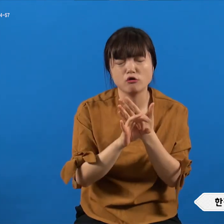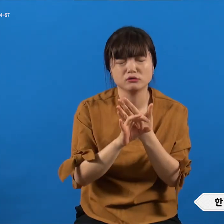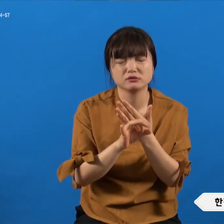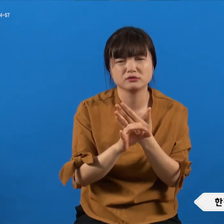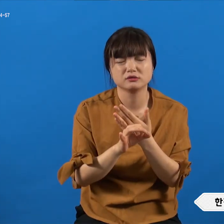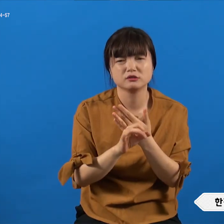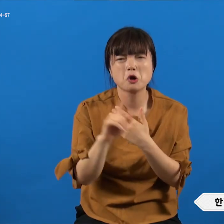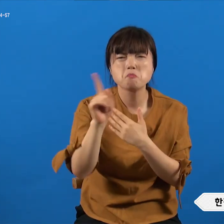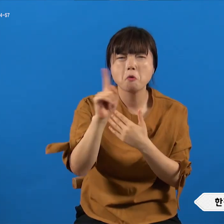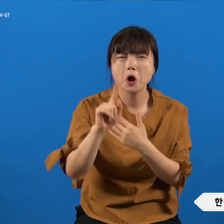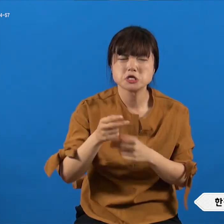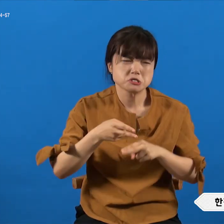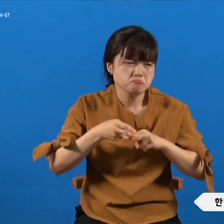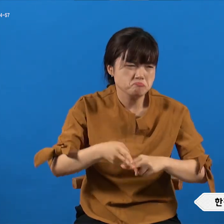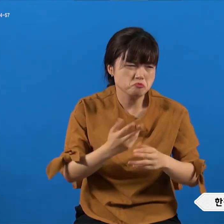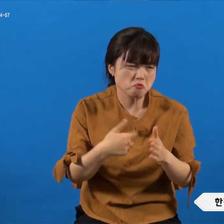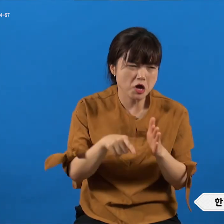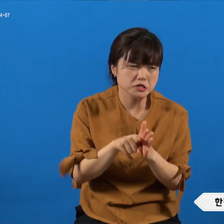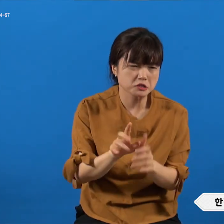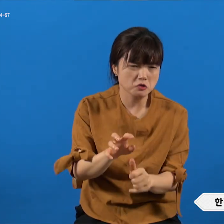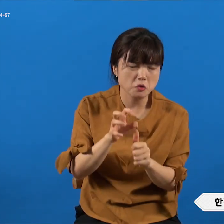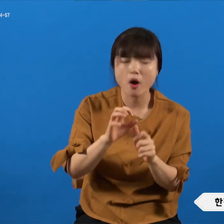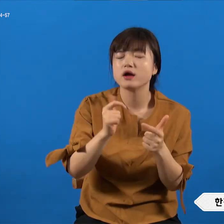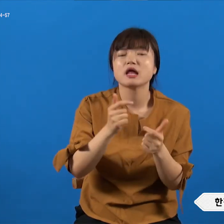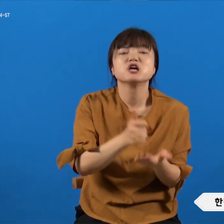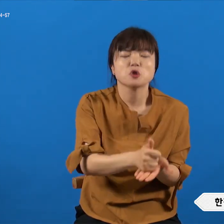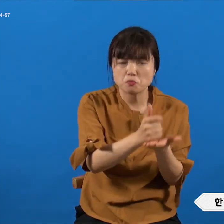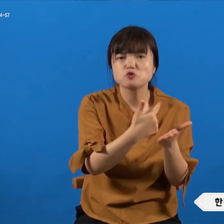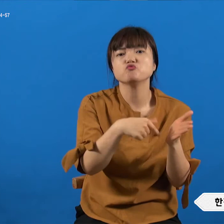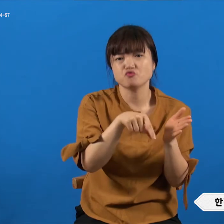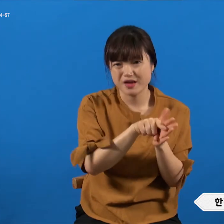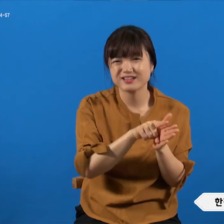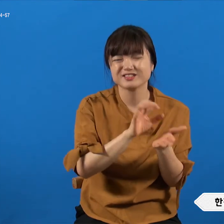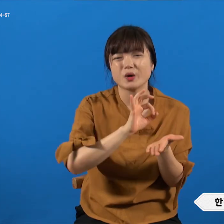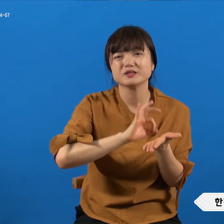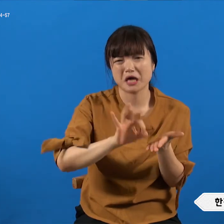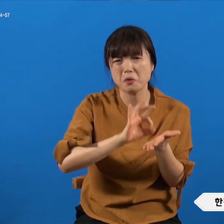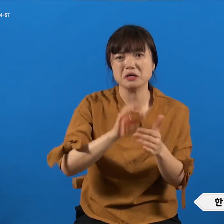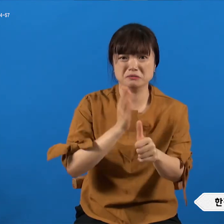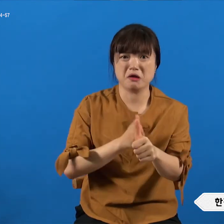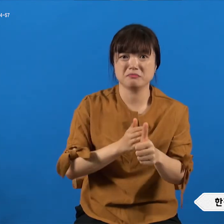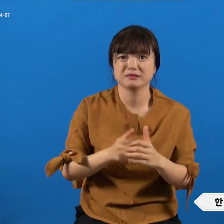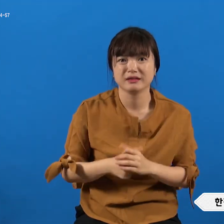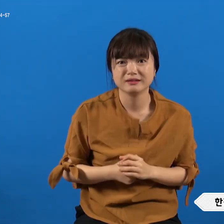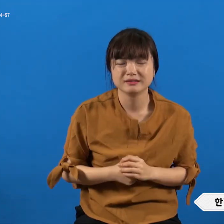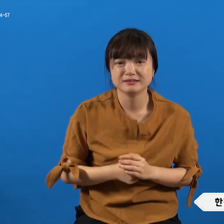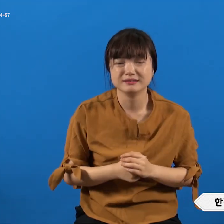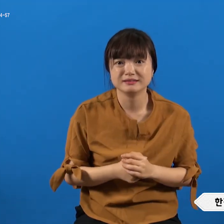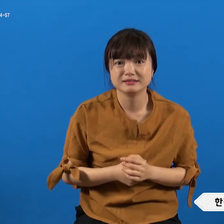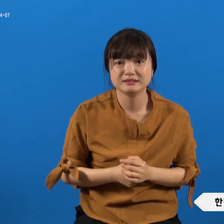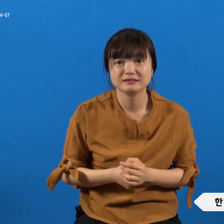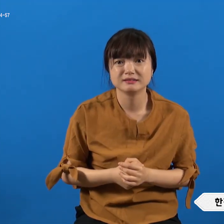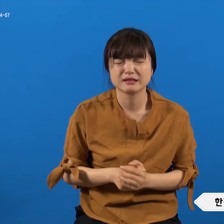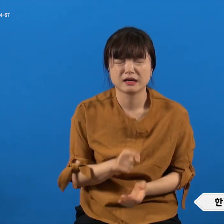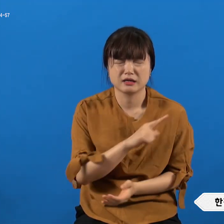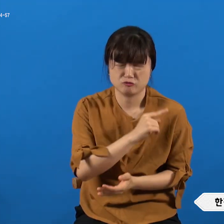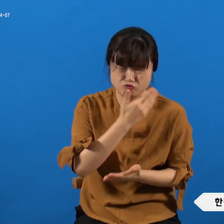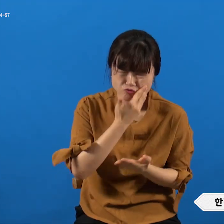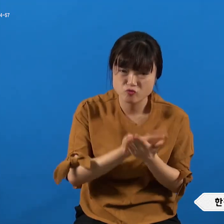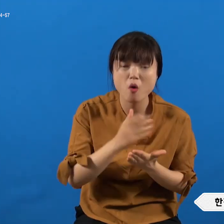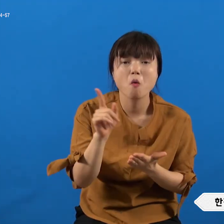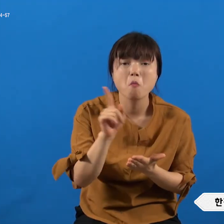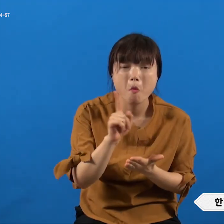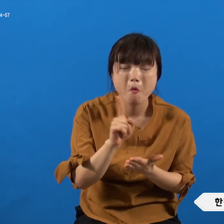무슨 군림하기 위해서가 아니라 섬김을 위해서라는 것을 분명히 하시기를 바랍니다. 제일 중요한